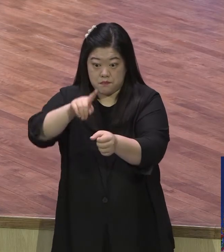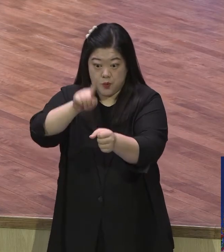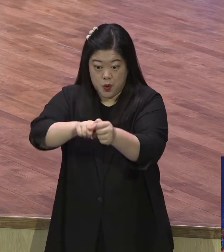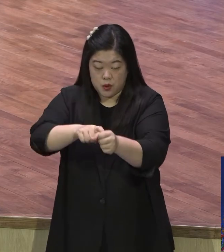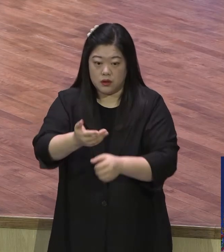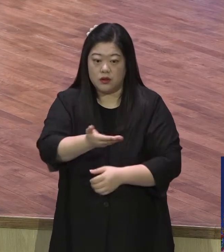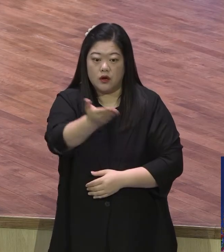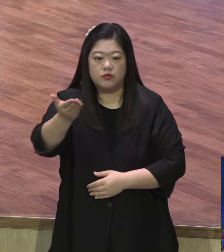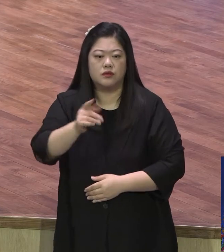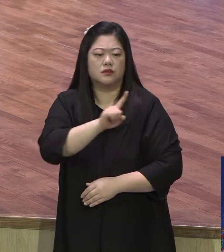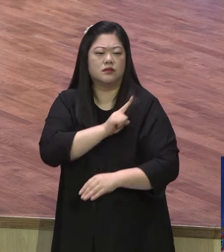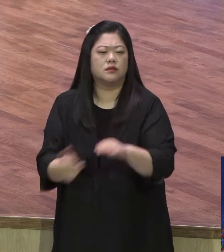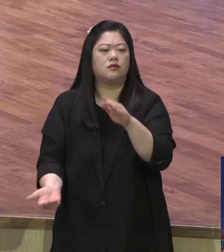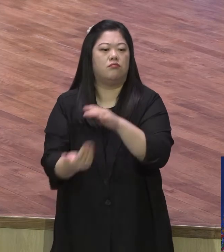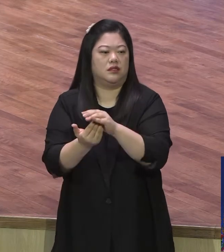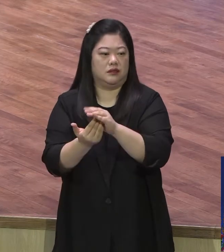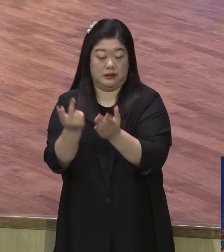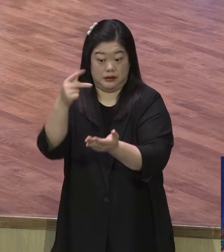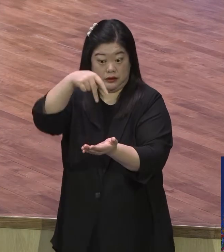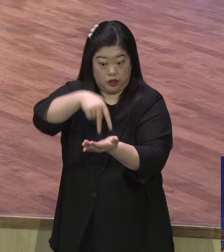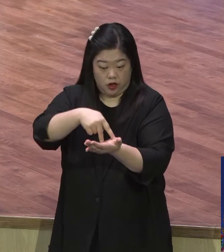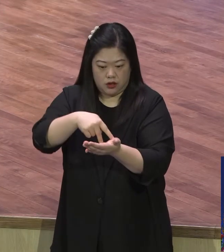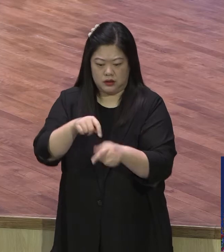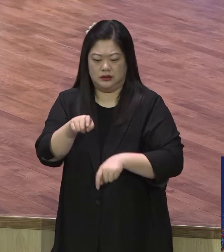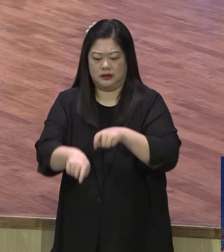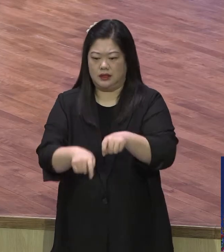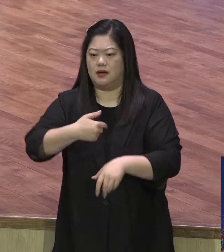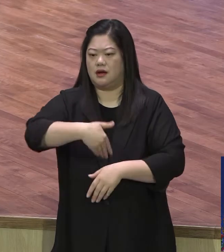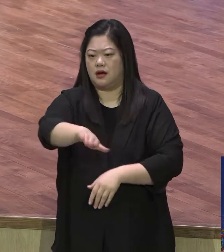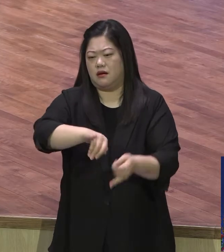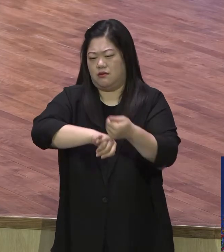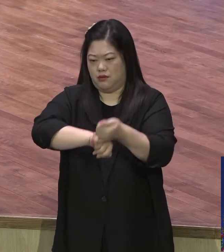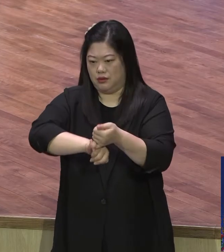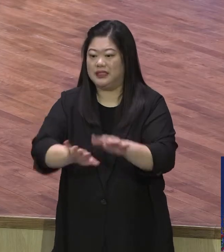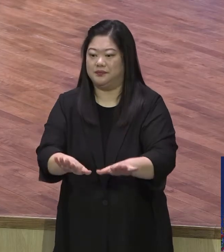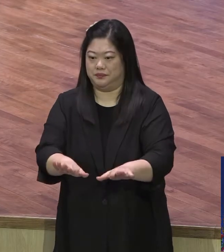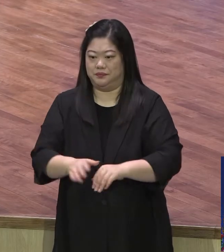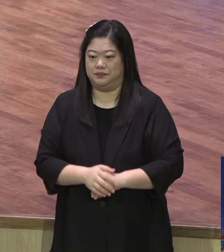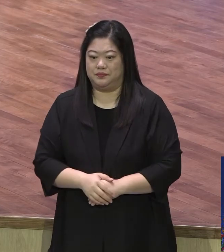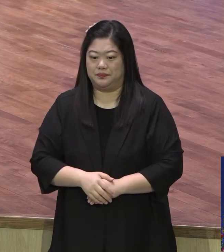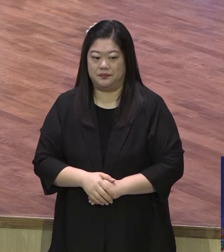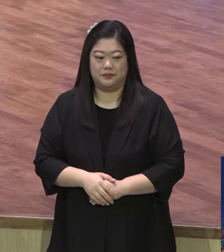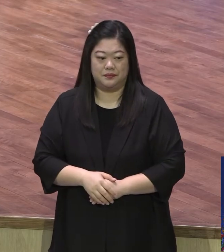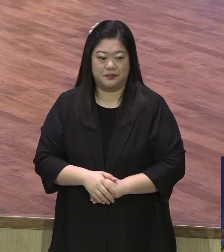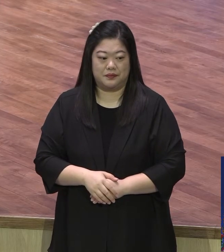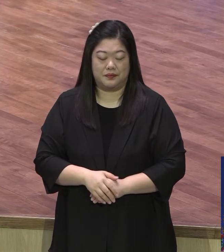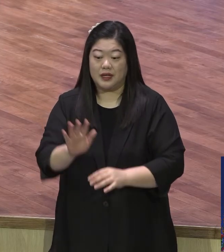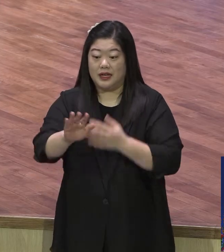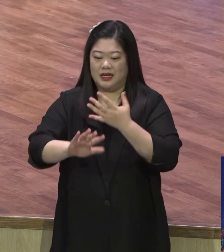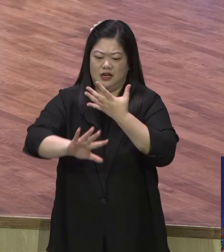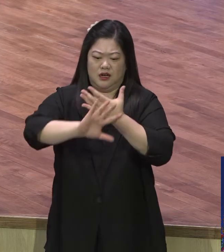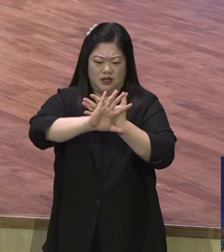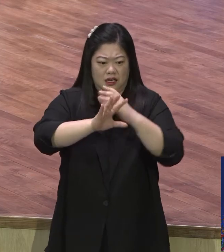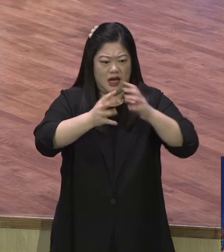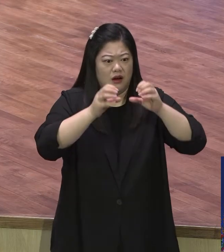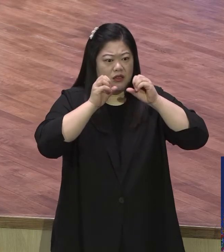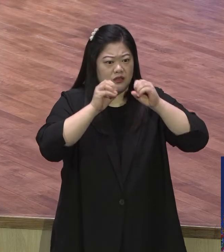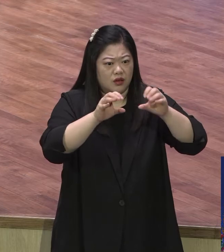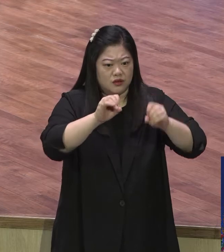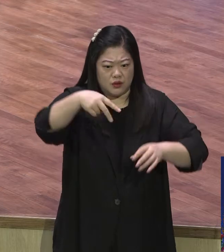나아가야 될 시간표다라는 말씀입니다. 성교라는 게 사실 거창한 것도 아니고